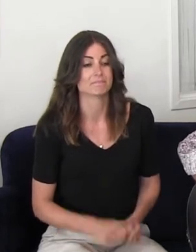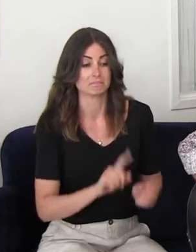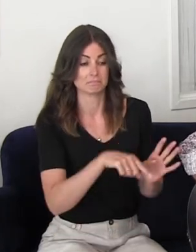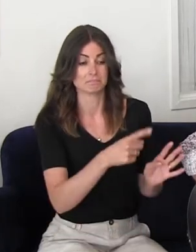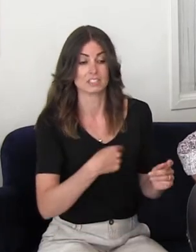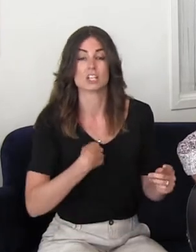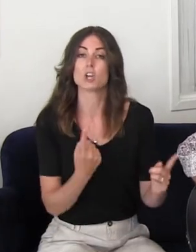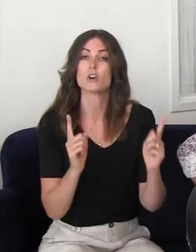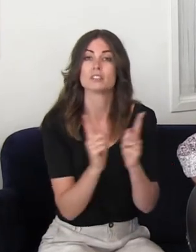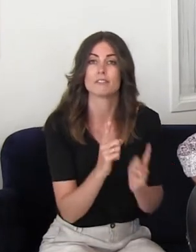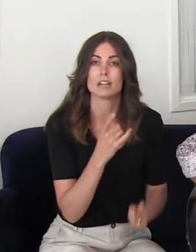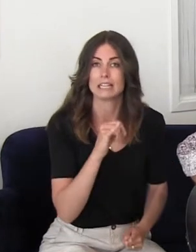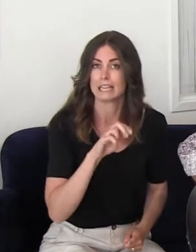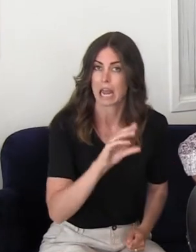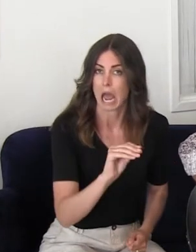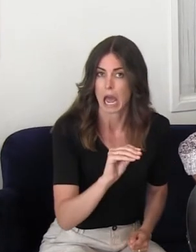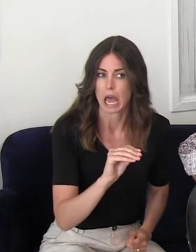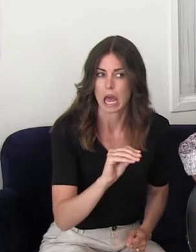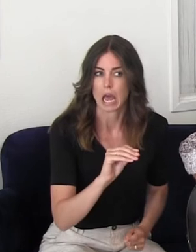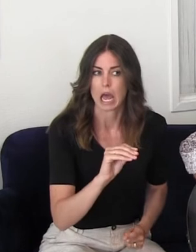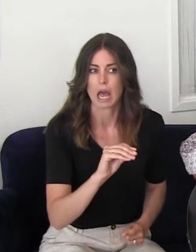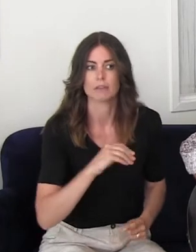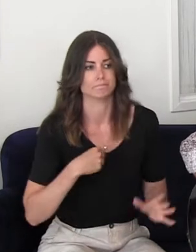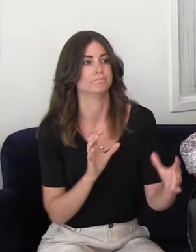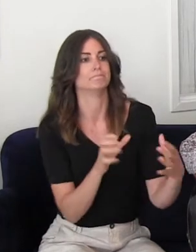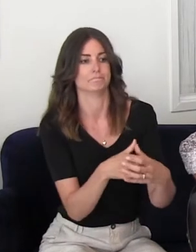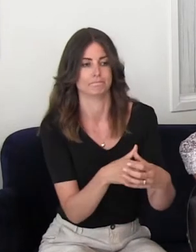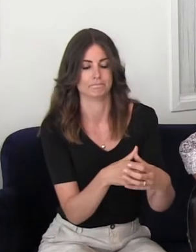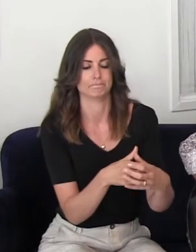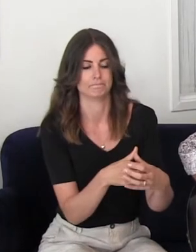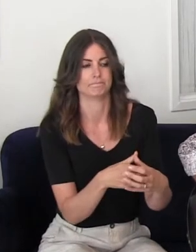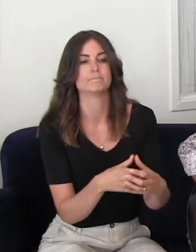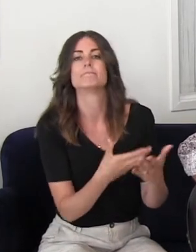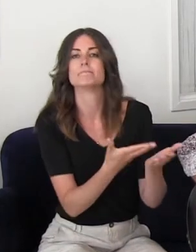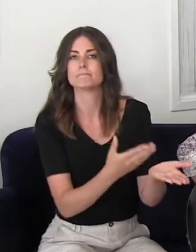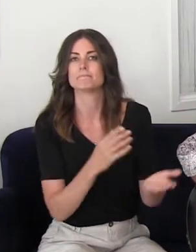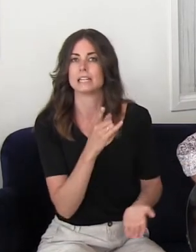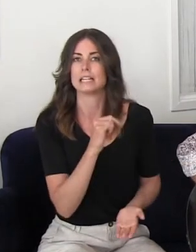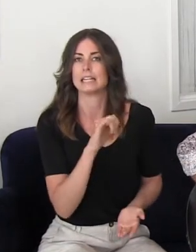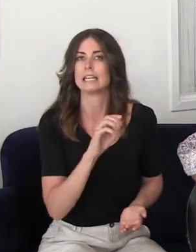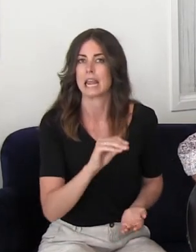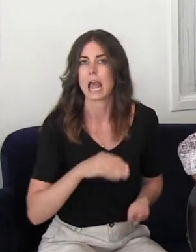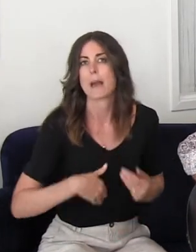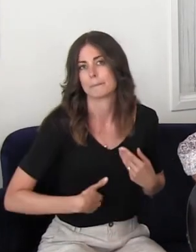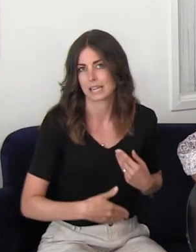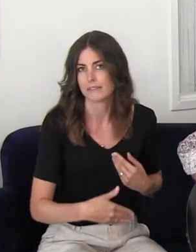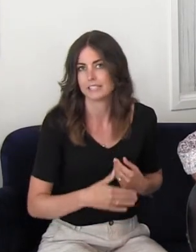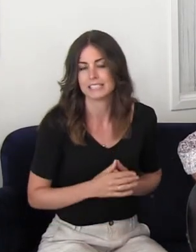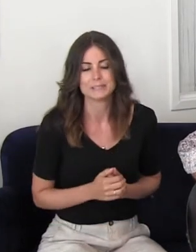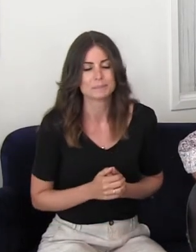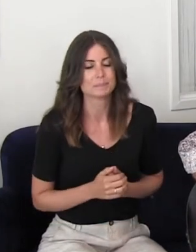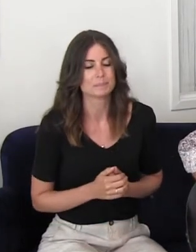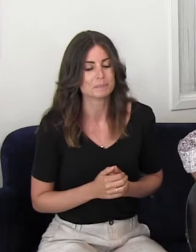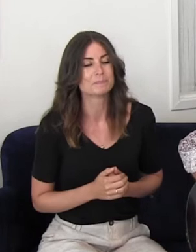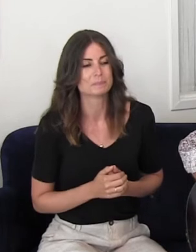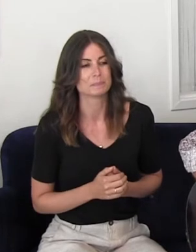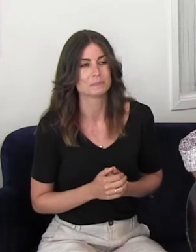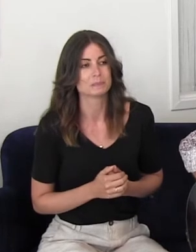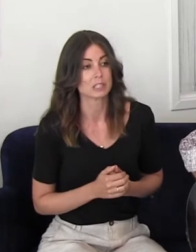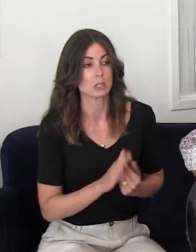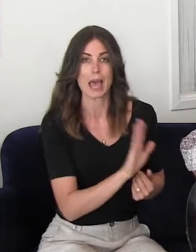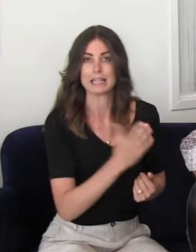Sen träffade jag Linnea, vi prasslade en tid. Sen kunde det inte hjälpas, men Linnea blev gravid.